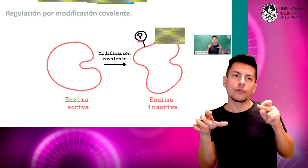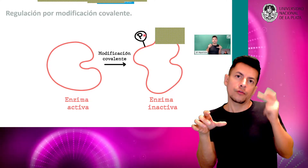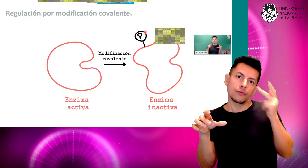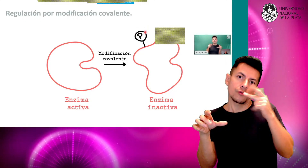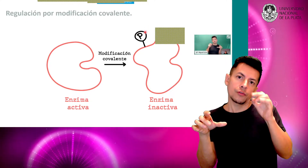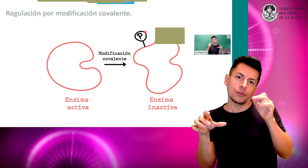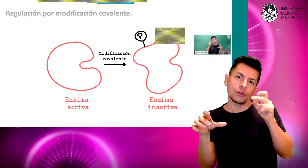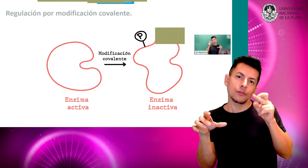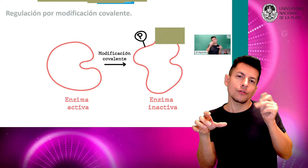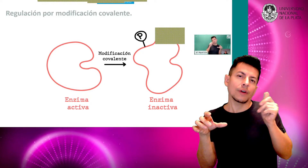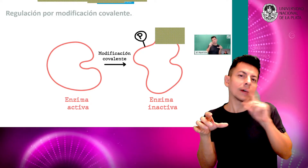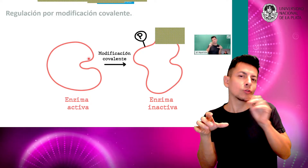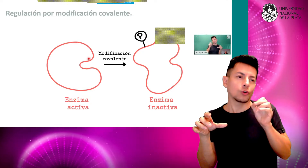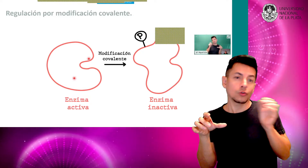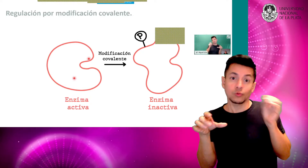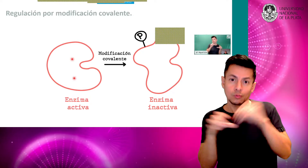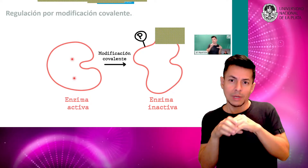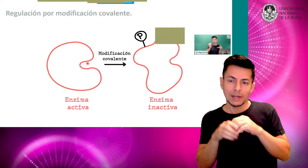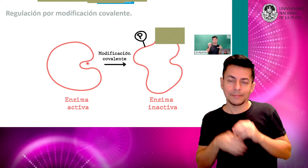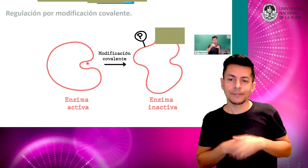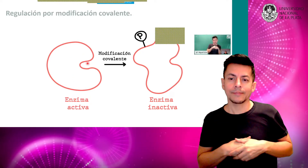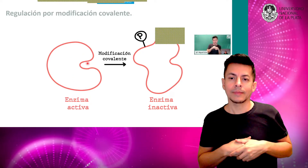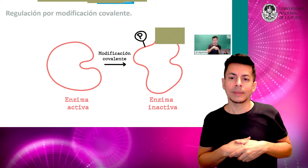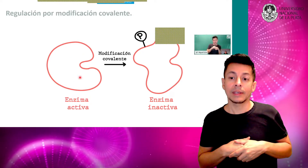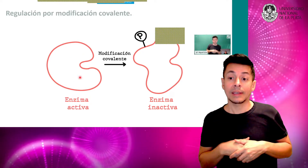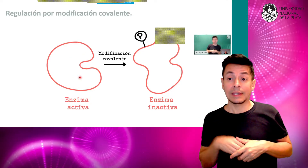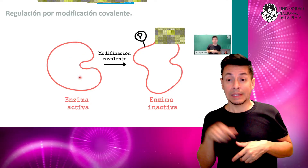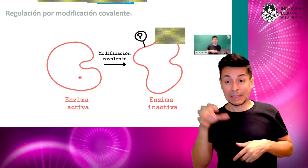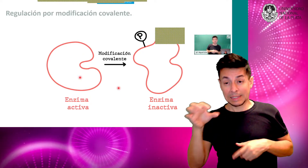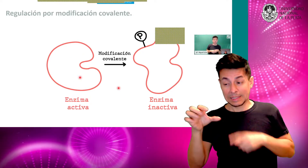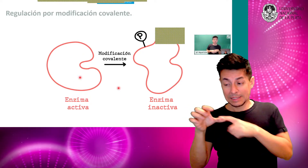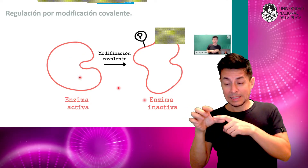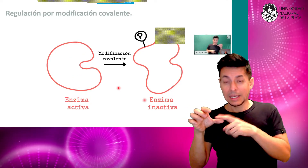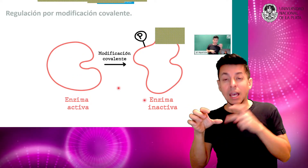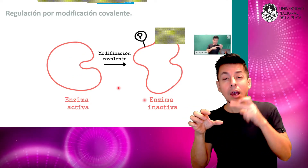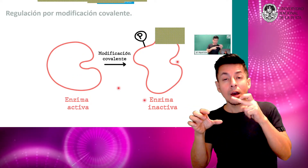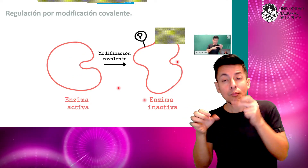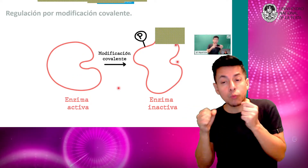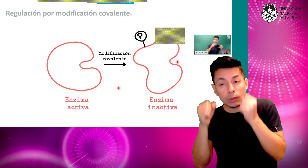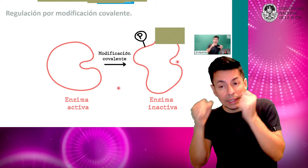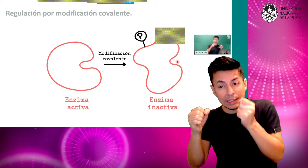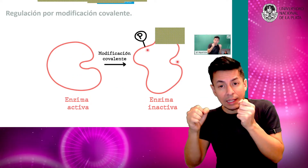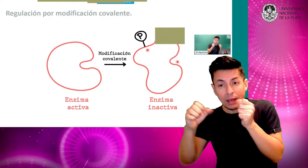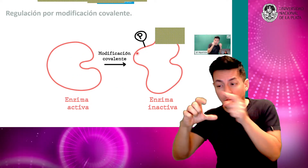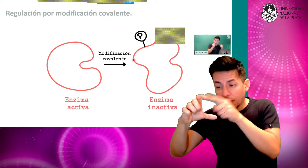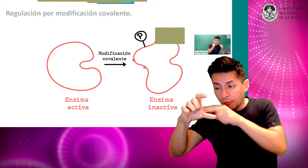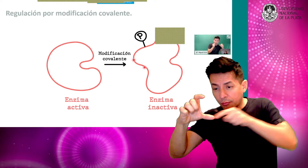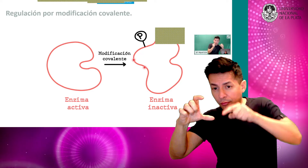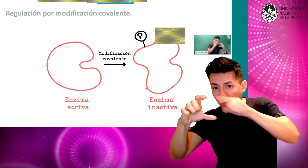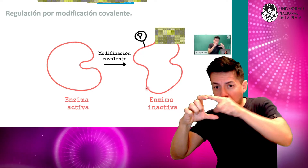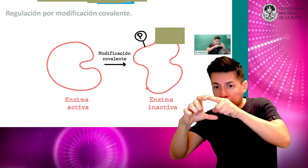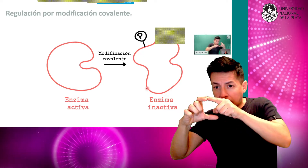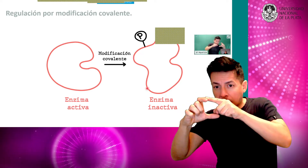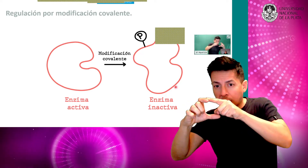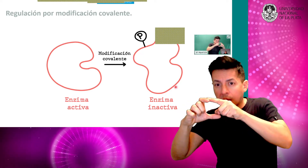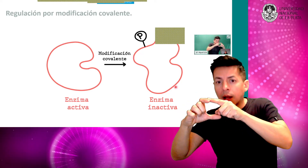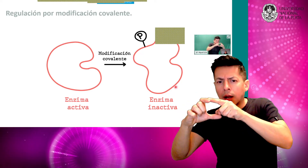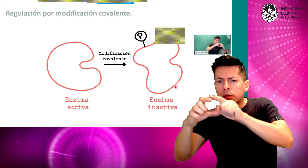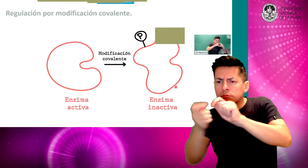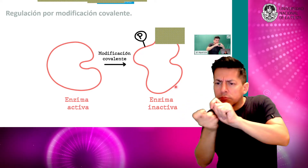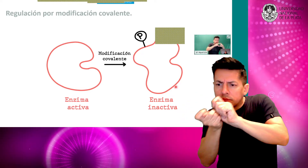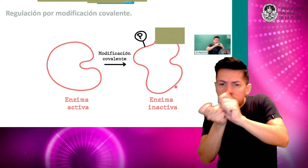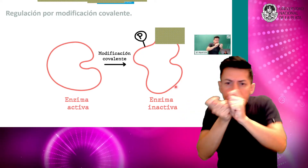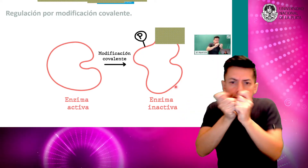Y cuando eso sucede, esta proteína que tenía esta forma, cambia su forma y pierde